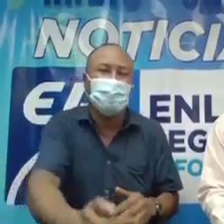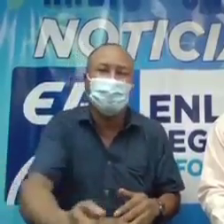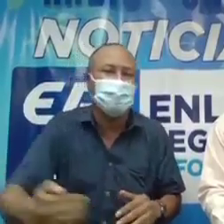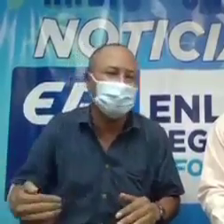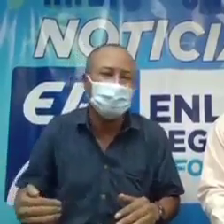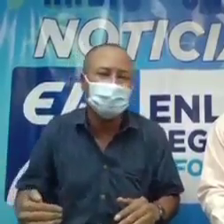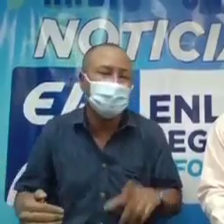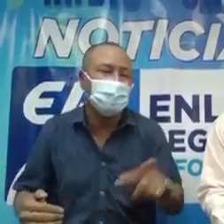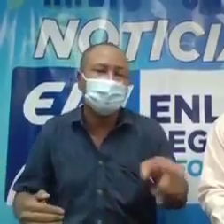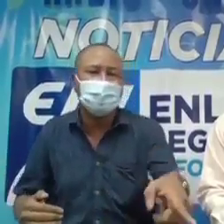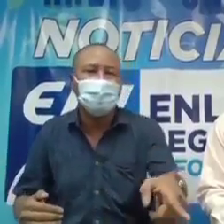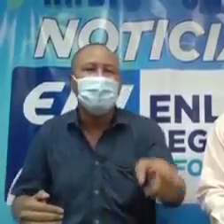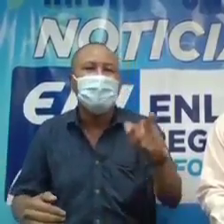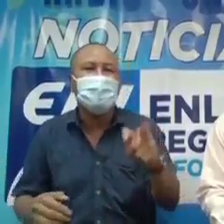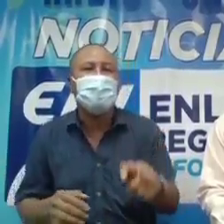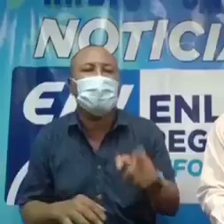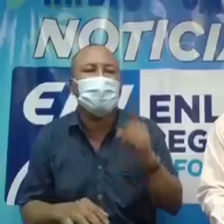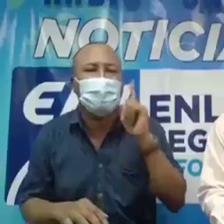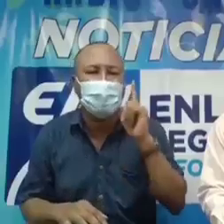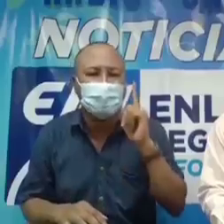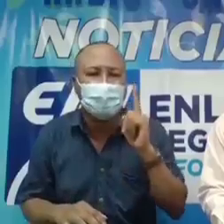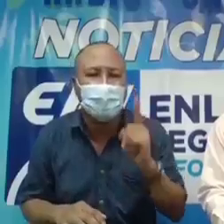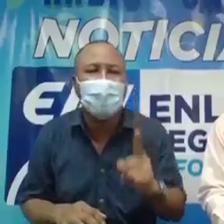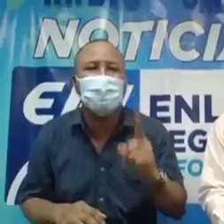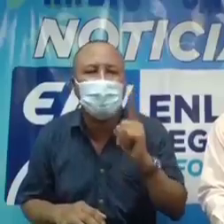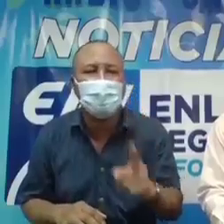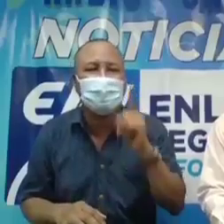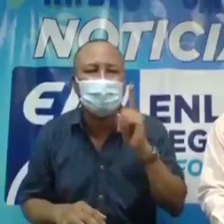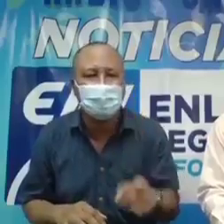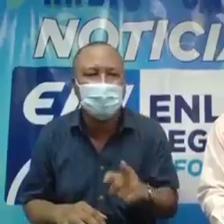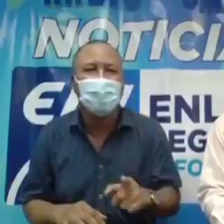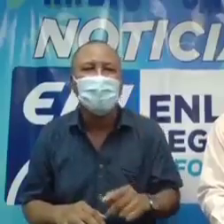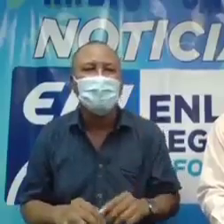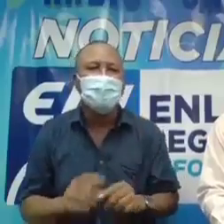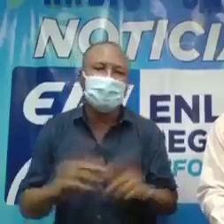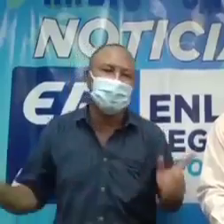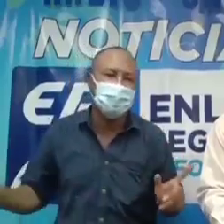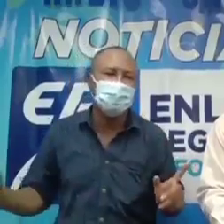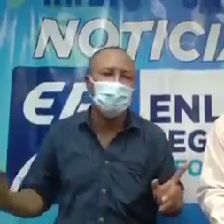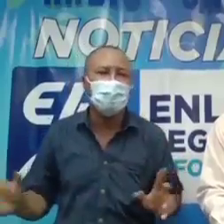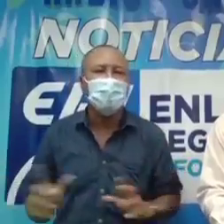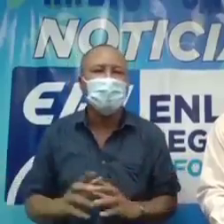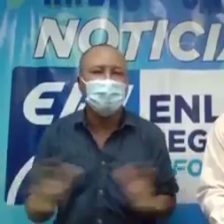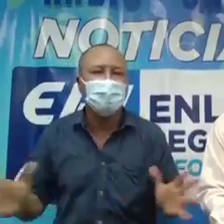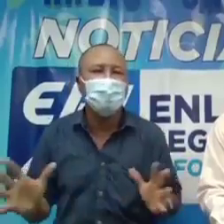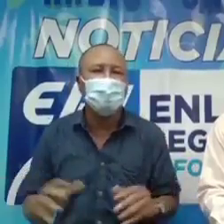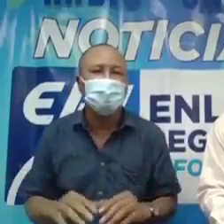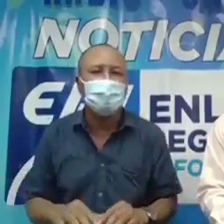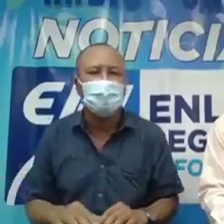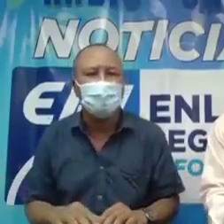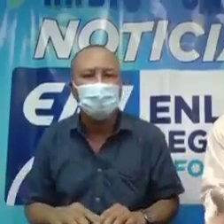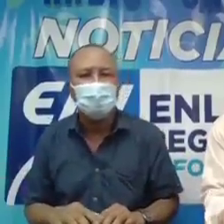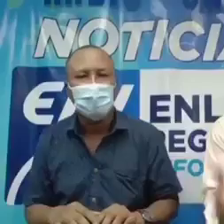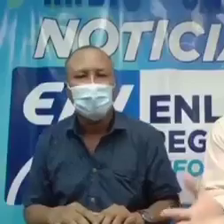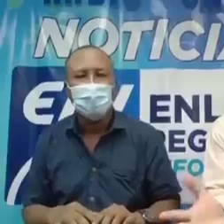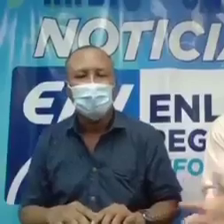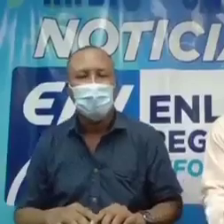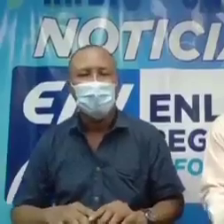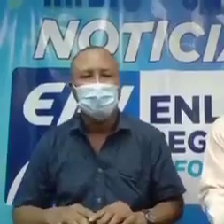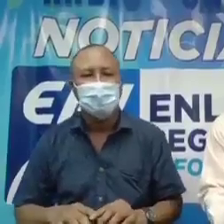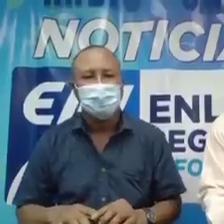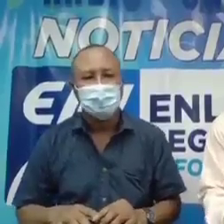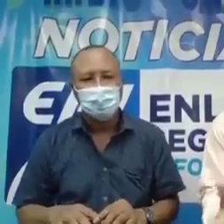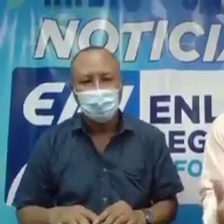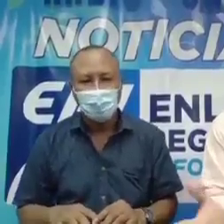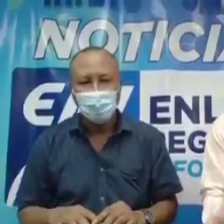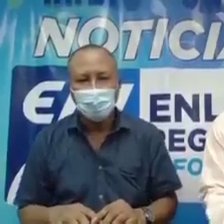pero no está hablando de los detalles. Los detalles les corresponde a la parte administrativa, y esa no es función de ningún concejal. Por lo que vemos, la